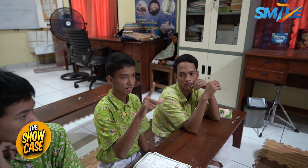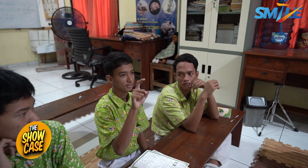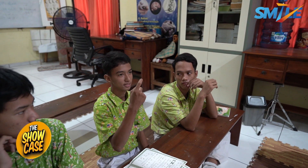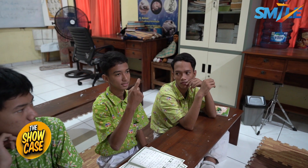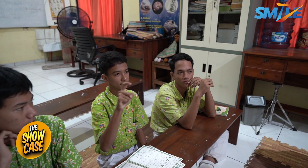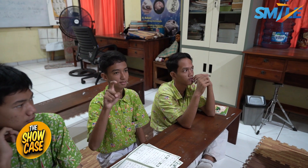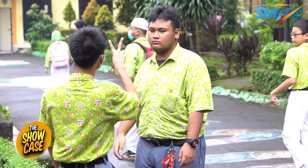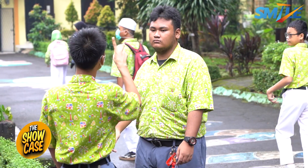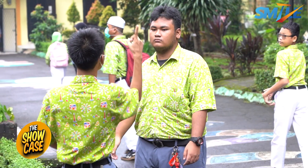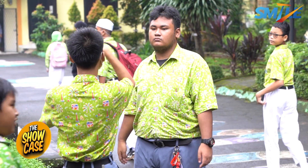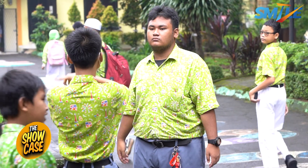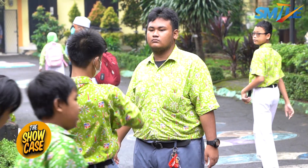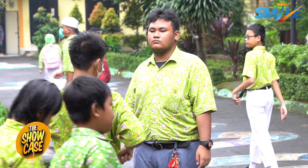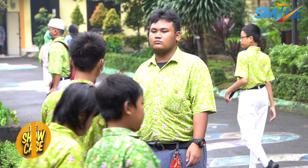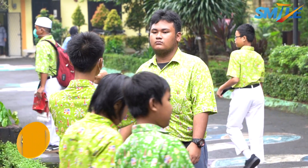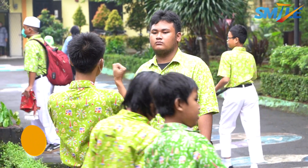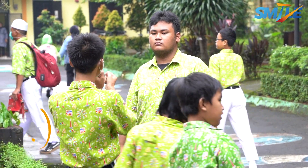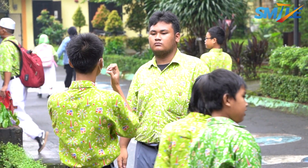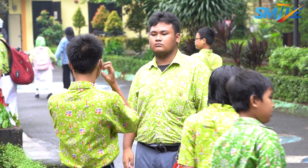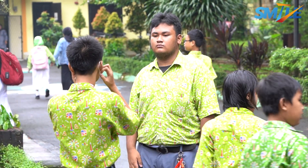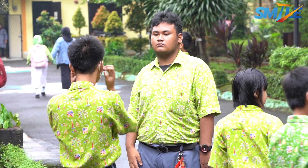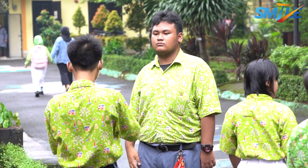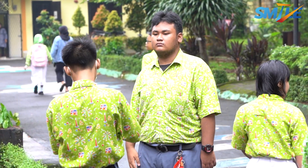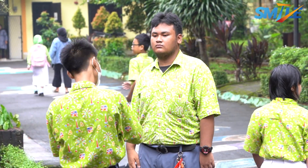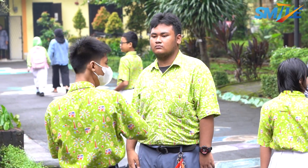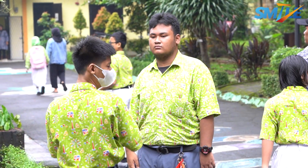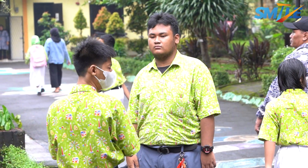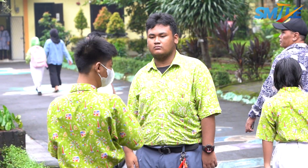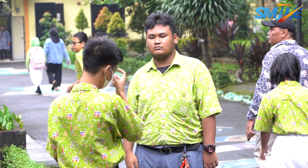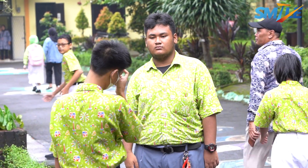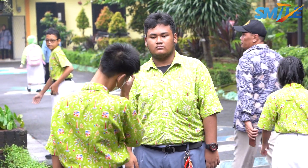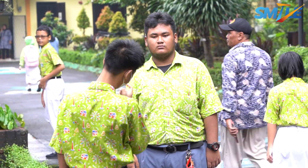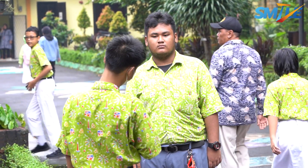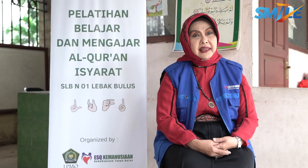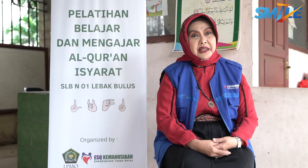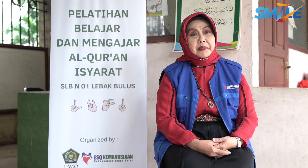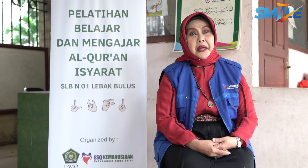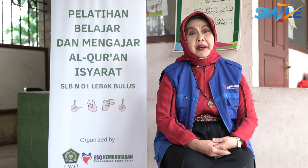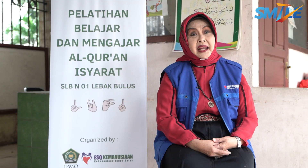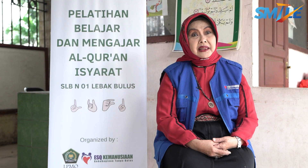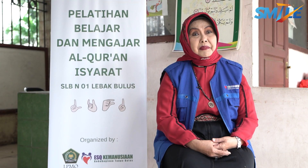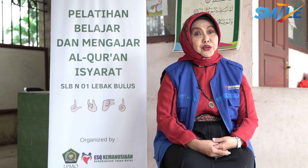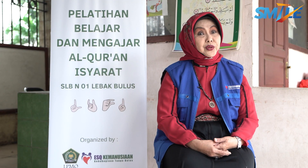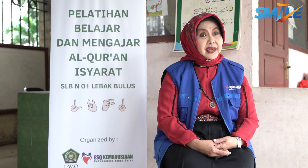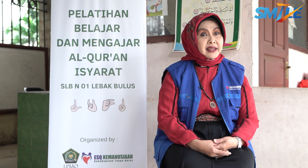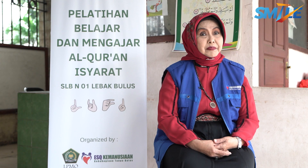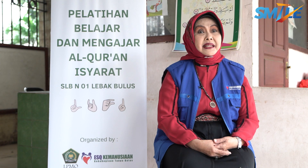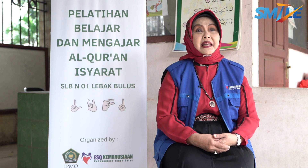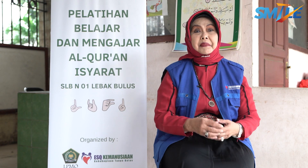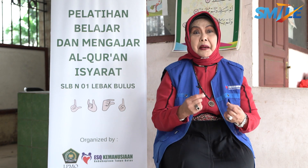tuli dan kami ISQ Kemanusiaan. Jadi tugas kami yang utama saat ini bagaimana teman tuli bisa